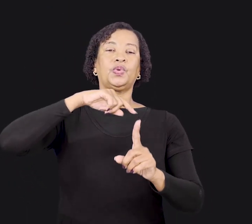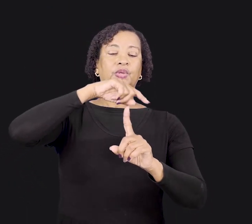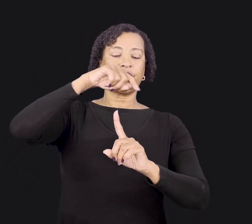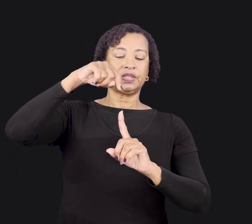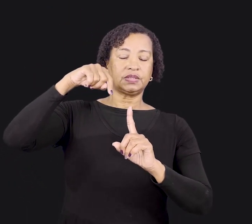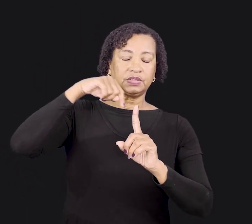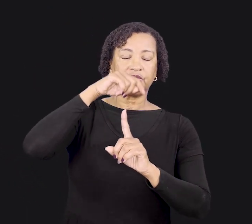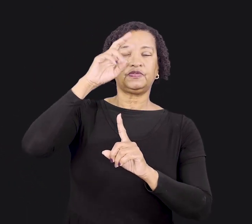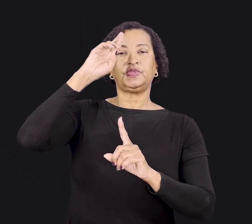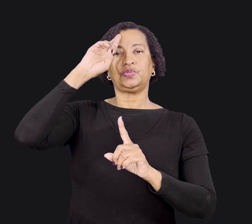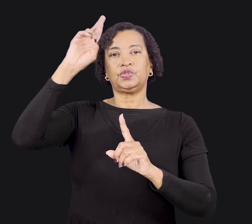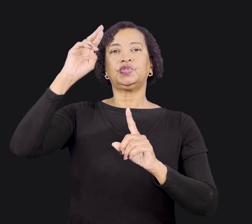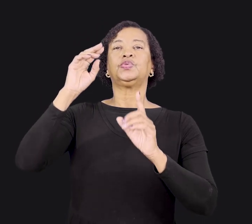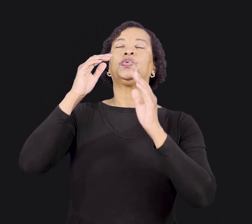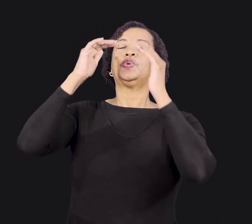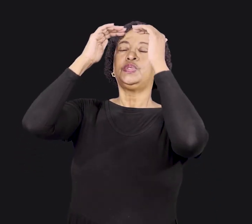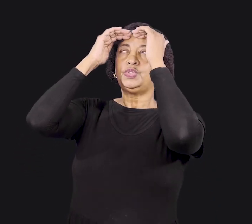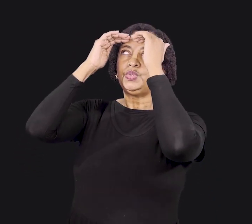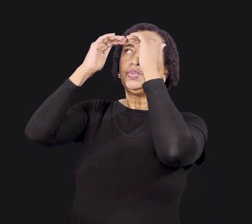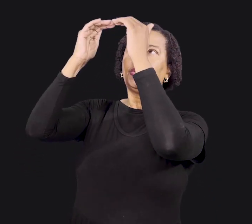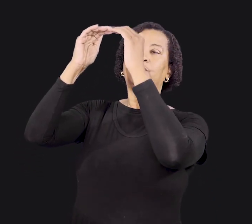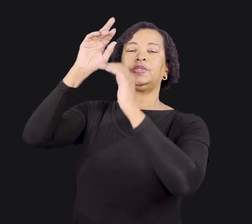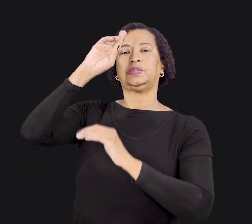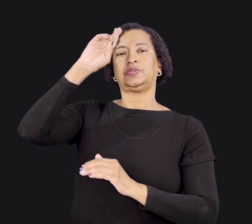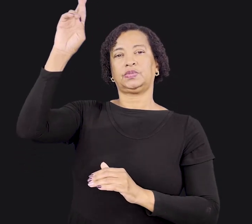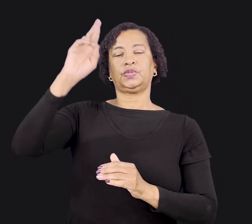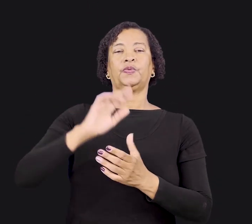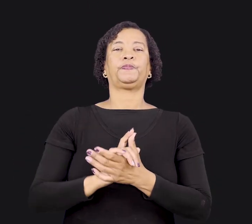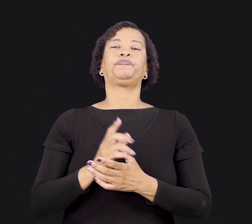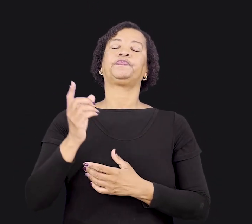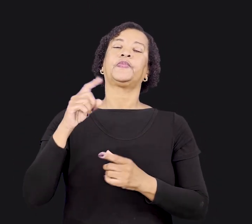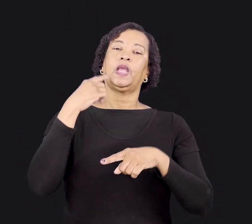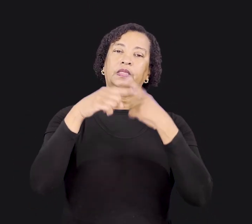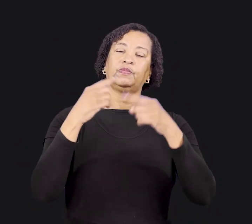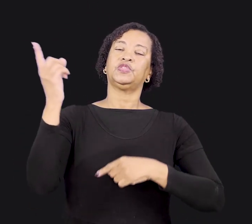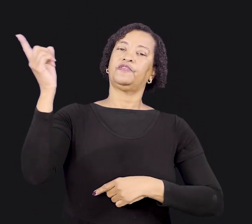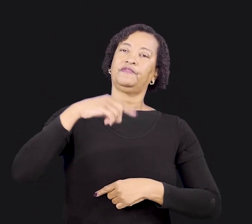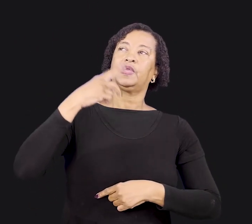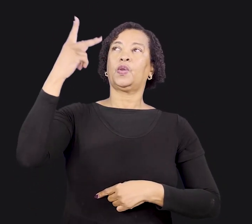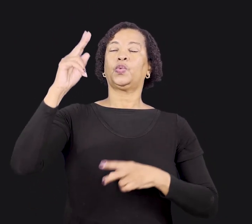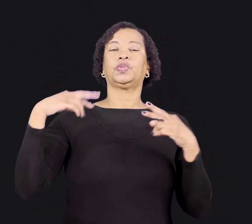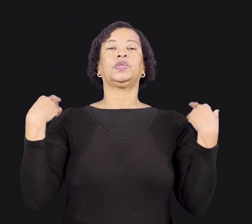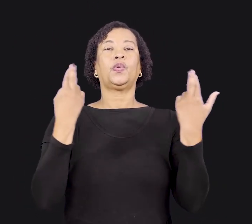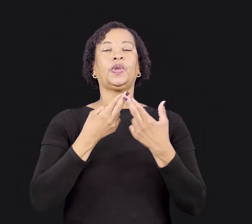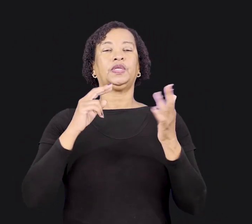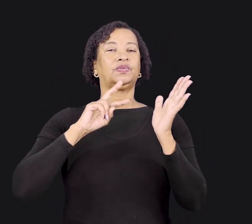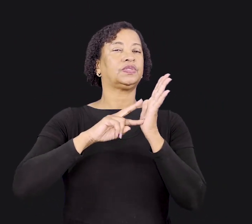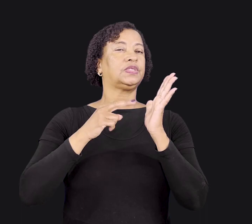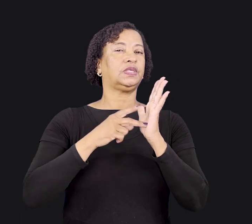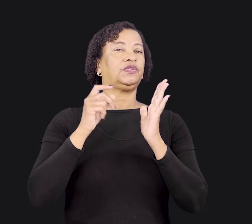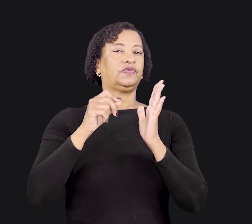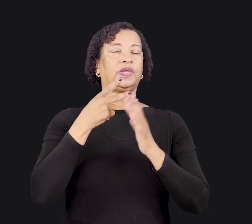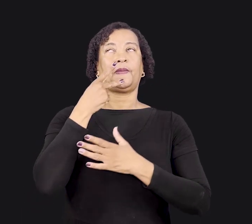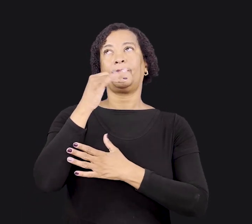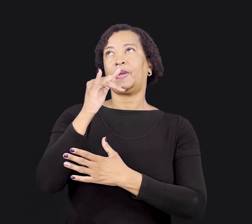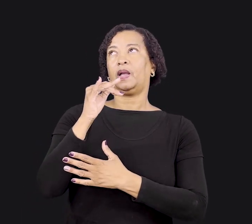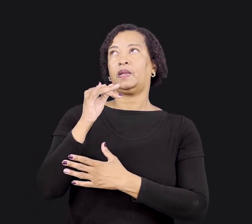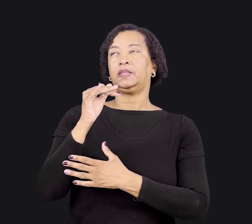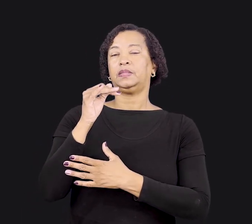e o reverenciem. Depois venha o teu reino. Isso quer dizer, Pai, não estou construindo